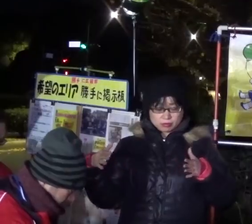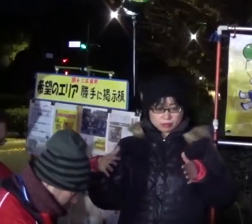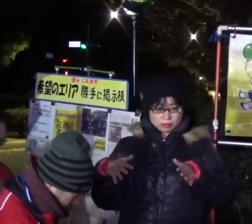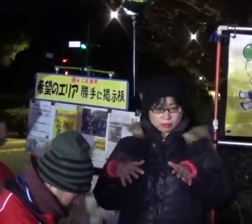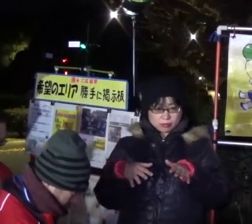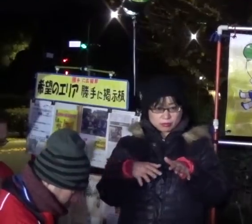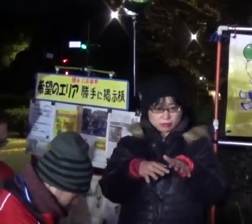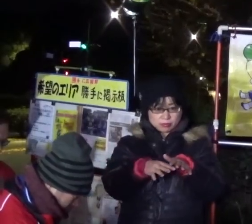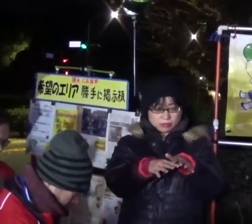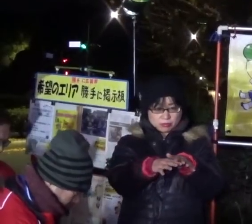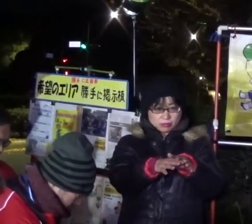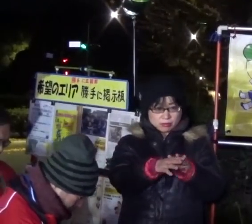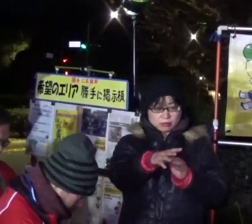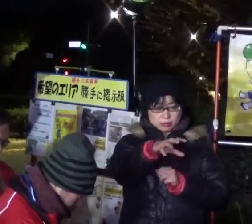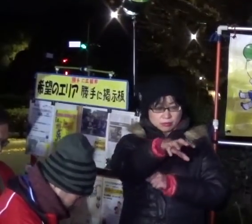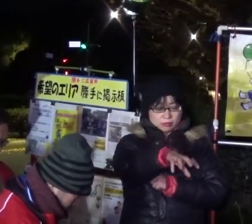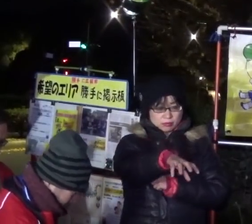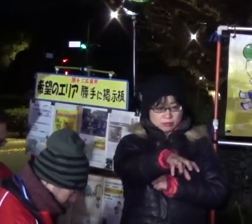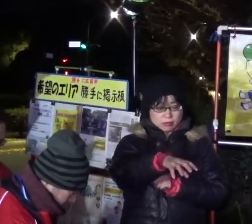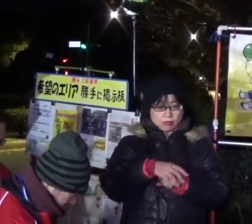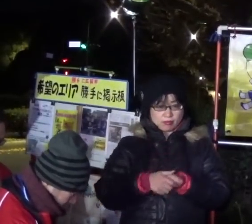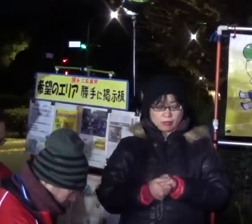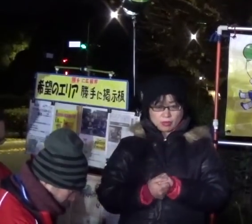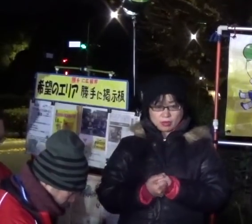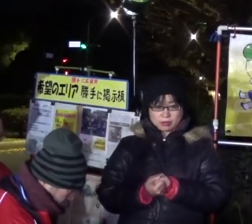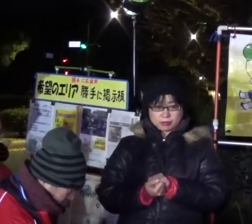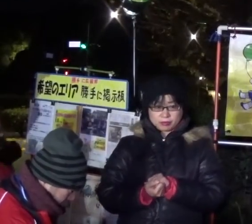に集まる。